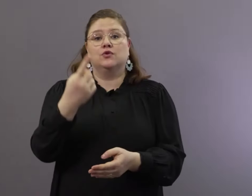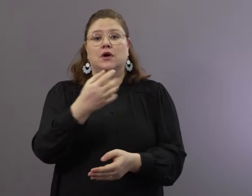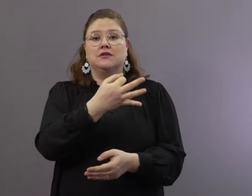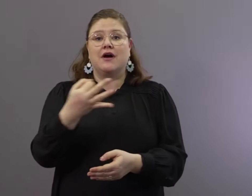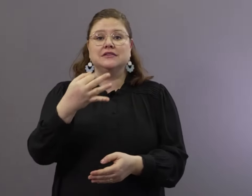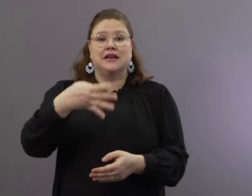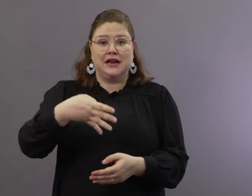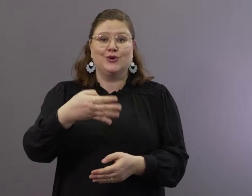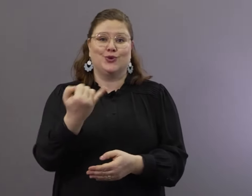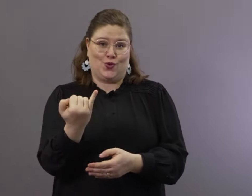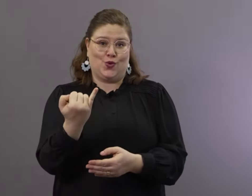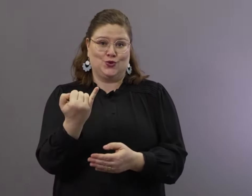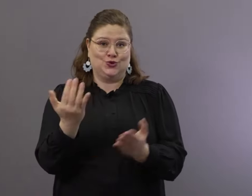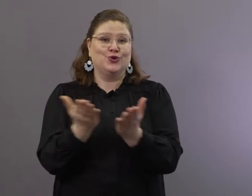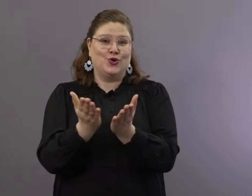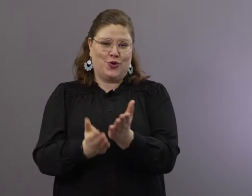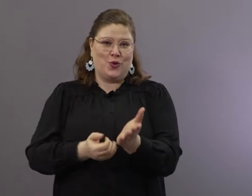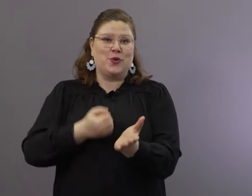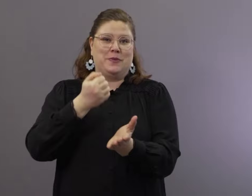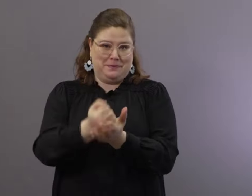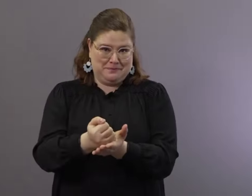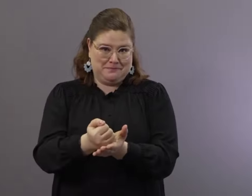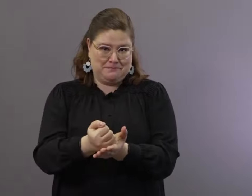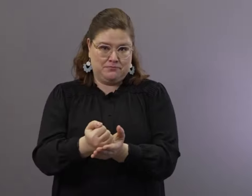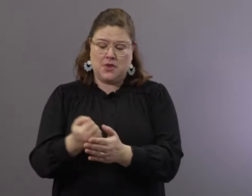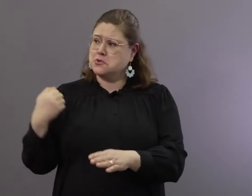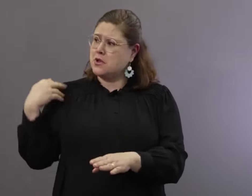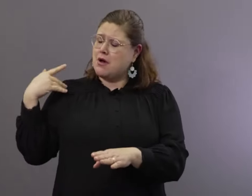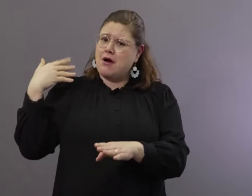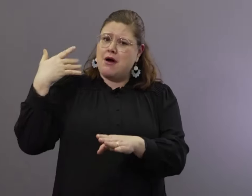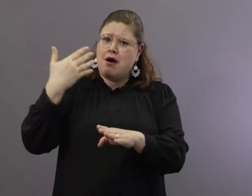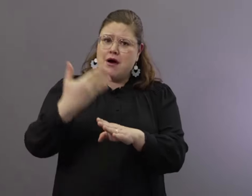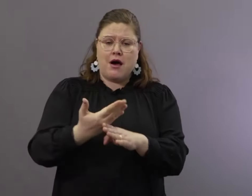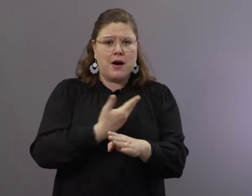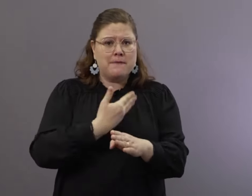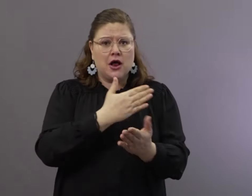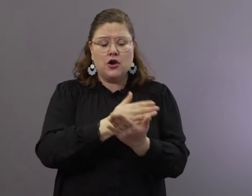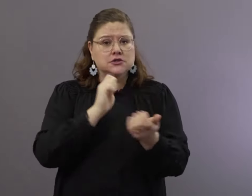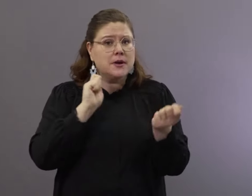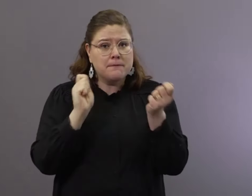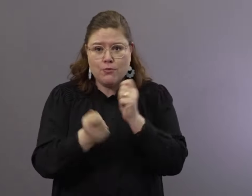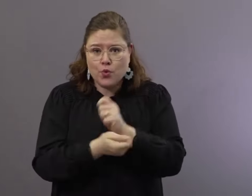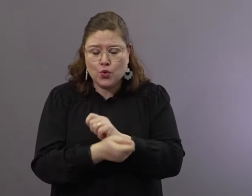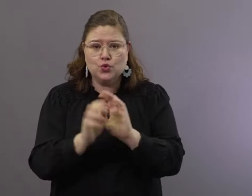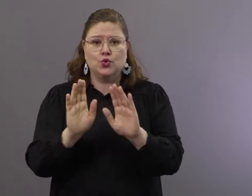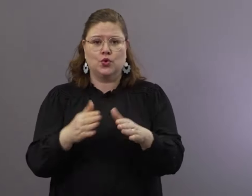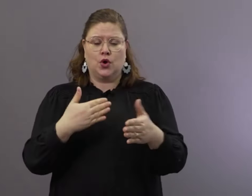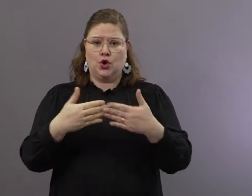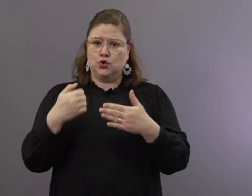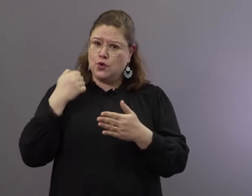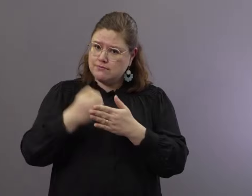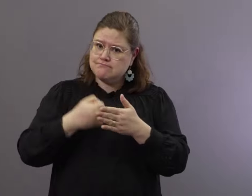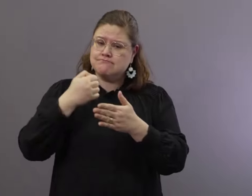1846. No niistä ajoista on moni asia muuttunut ja tuota tehtyä edistystyötä on